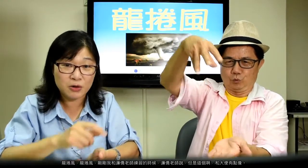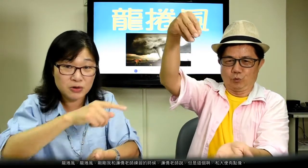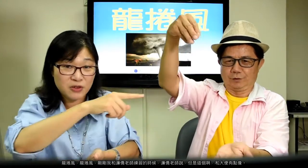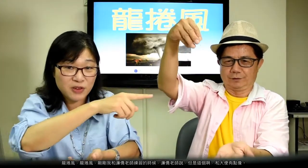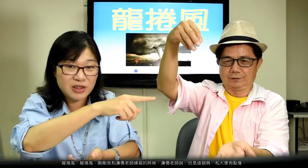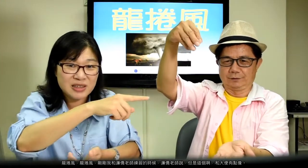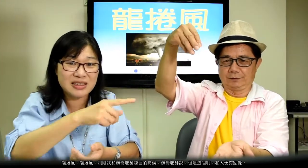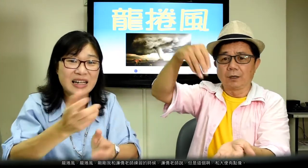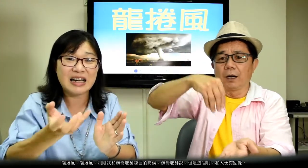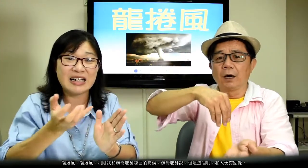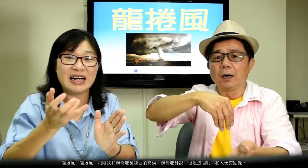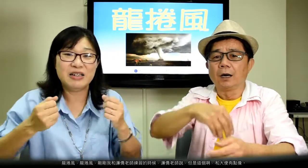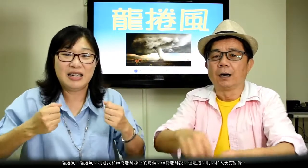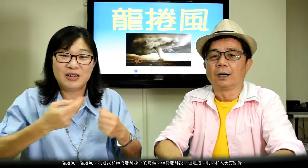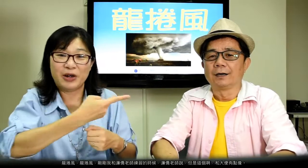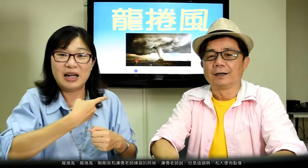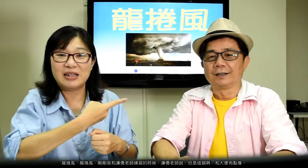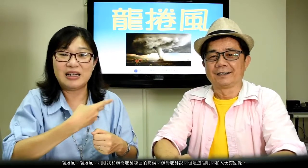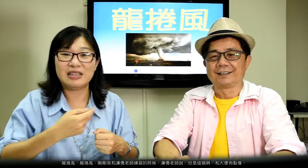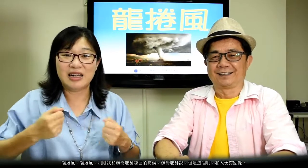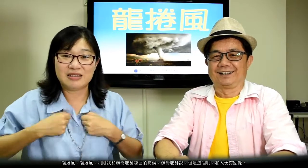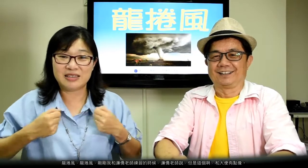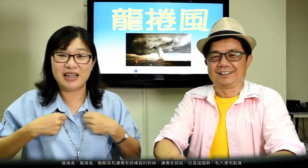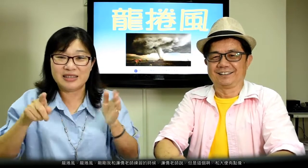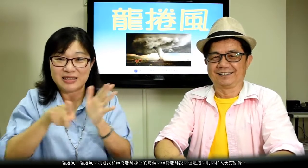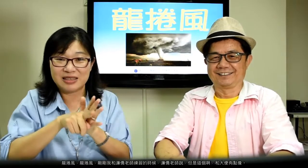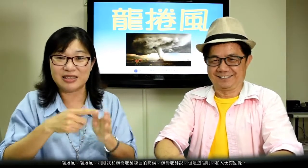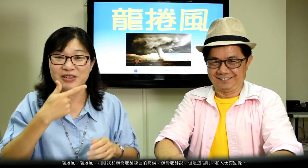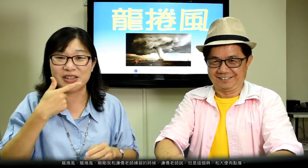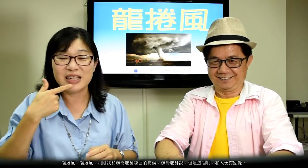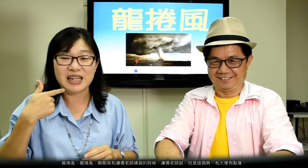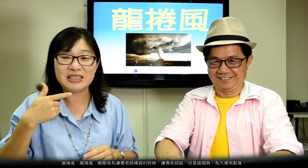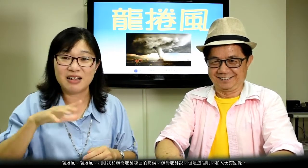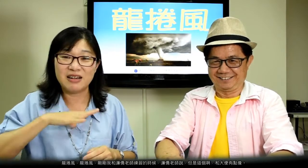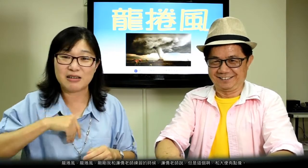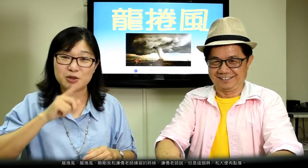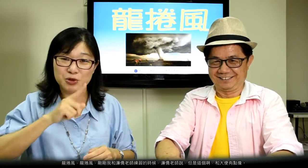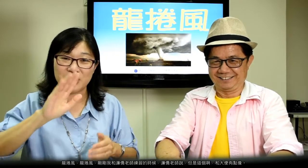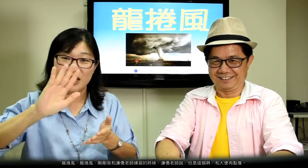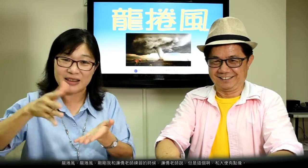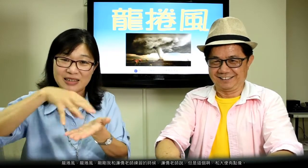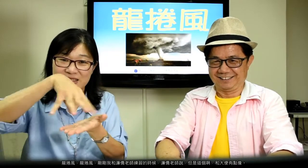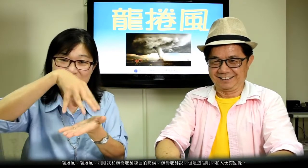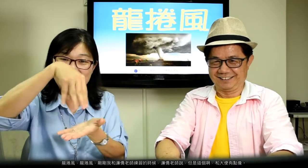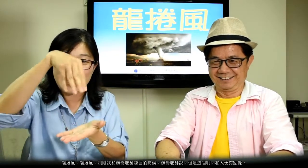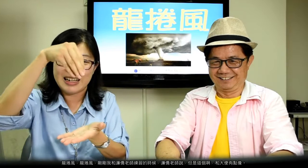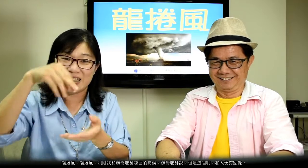龙卷风。刚刚我和连桥老师练习的时候，连桥老师说，但是这个啊，